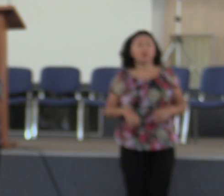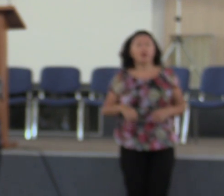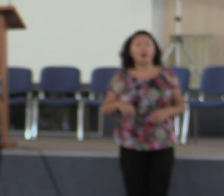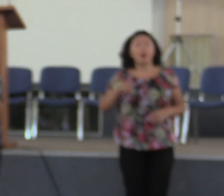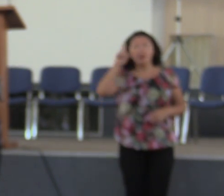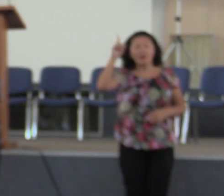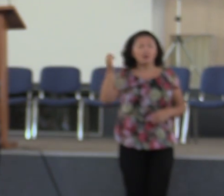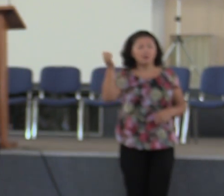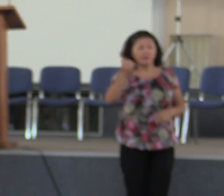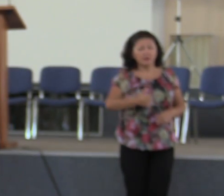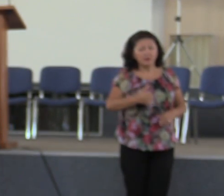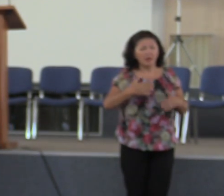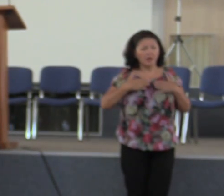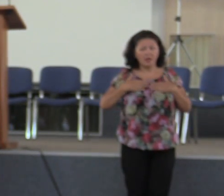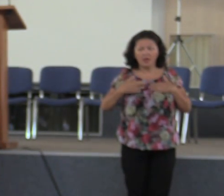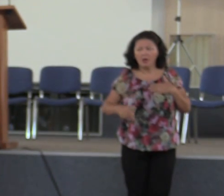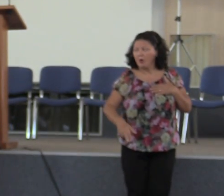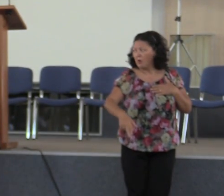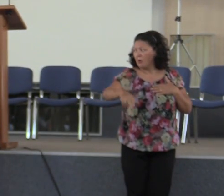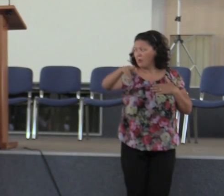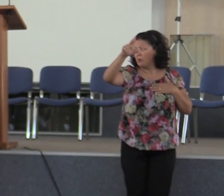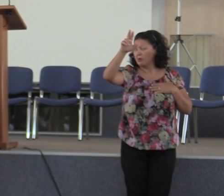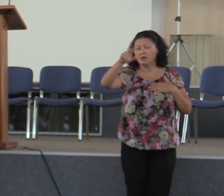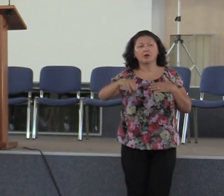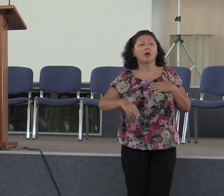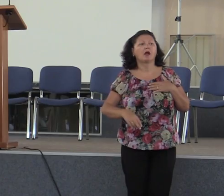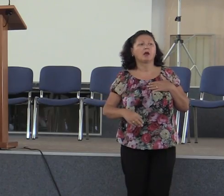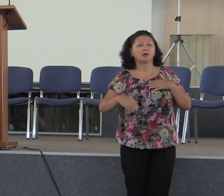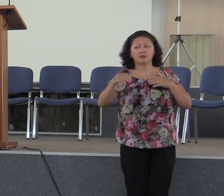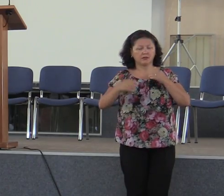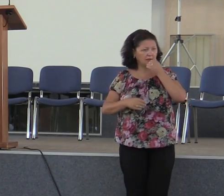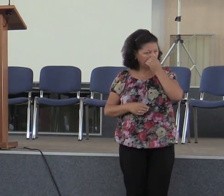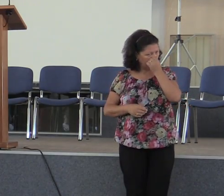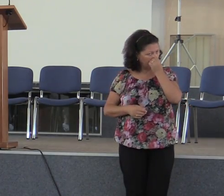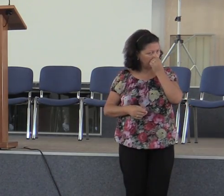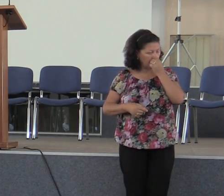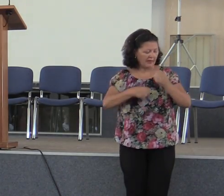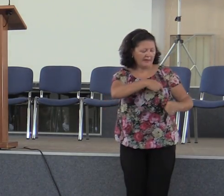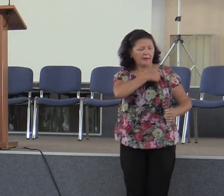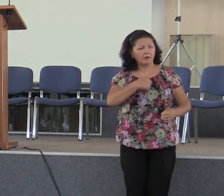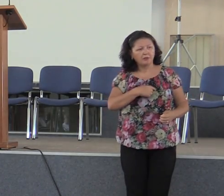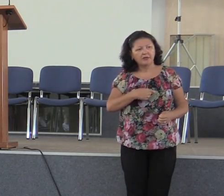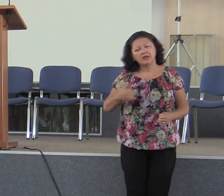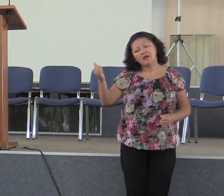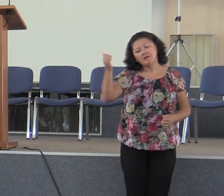eu urc către cer, iubirea sosește în